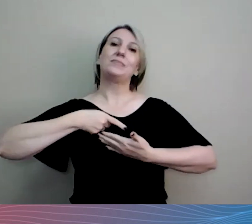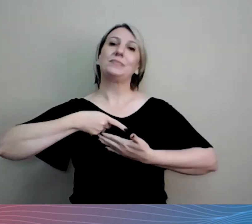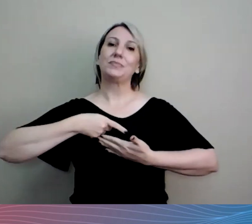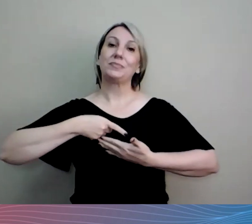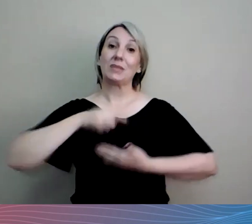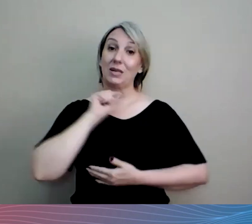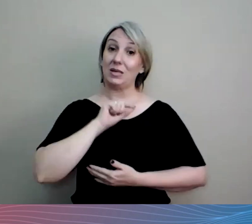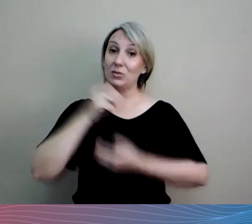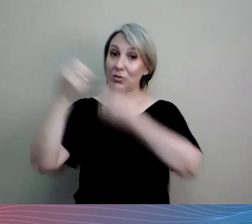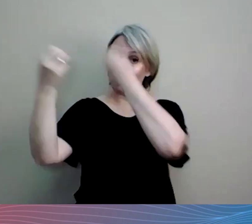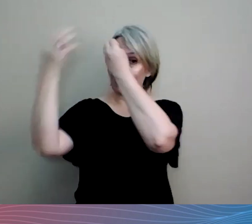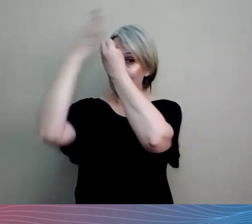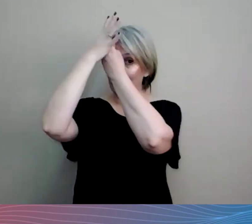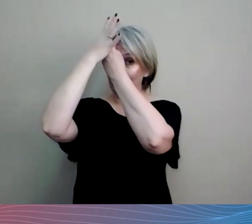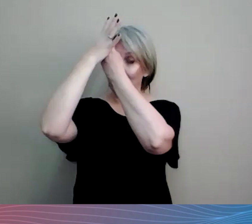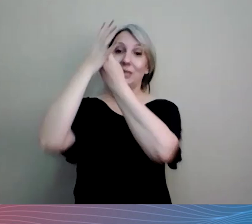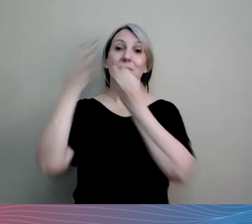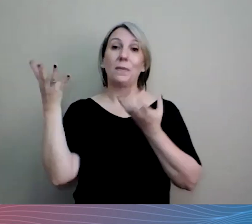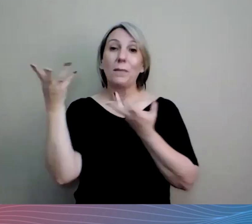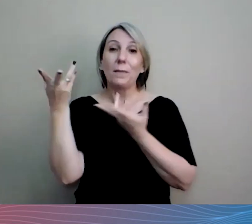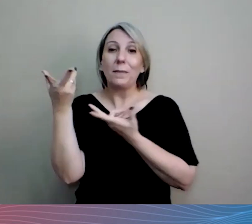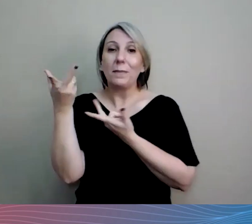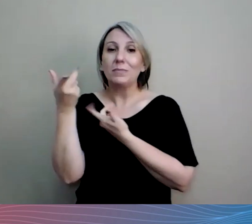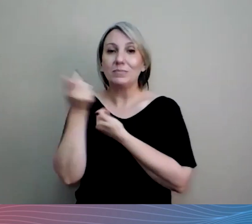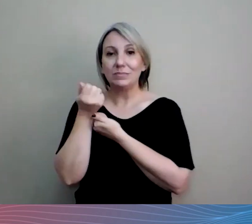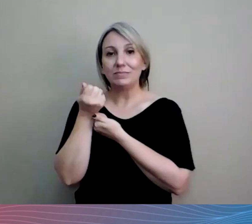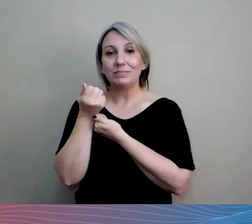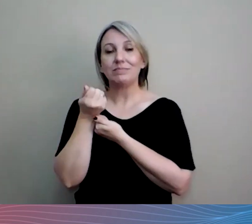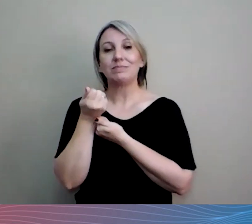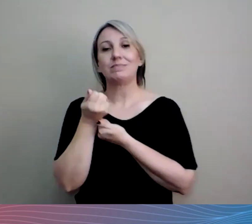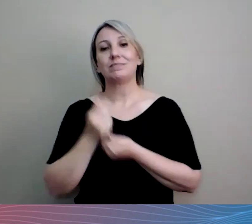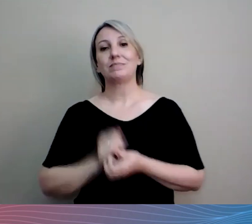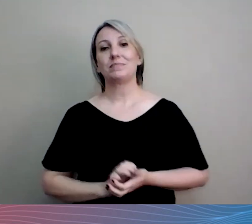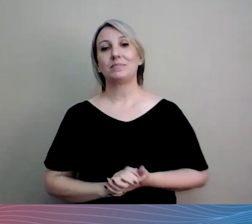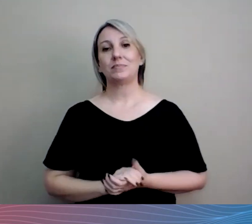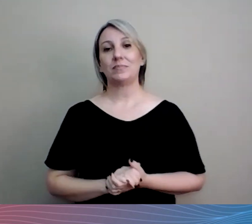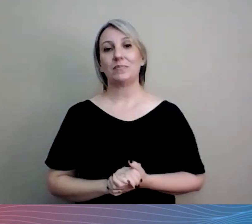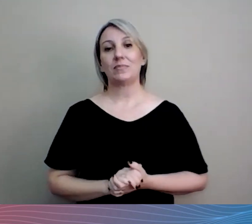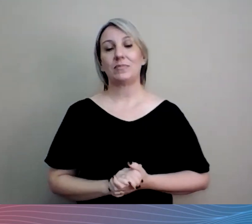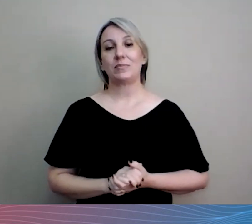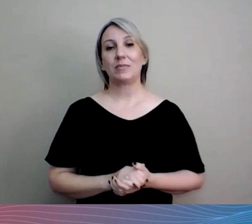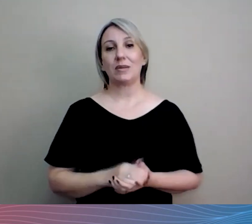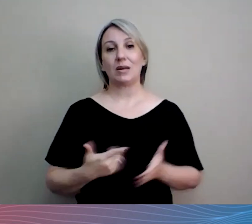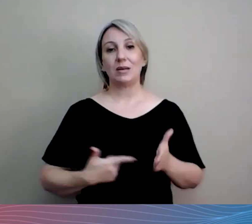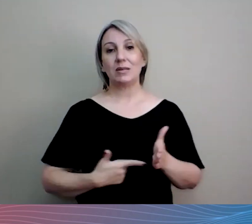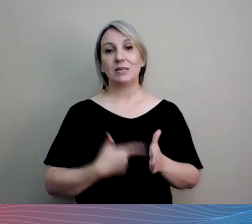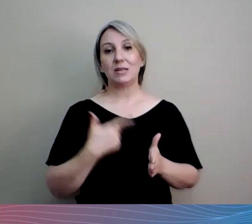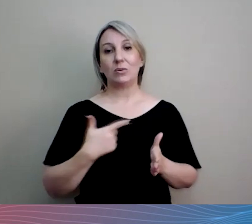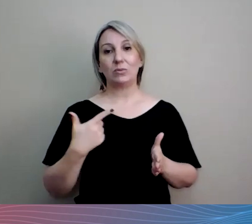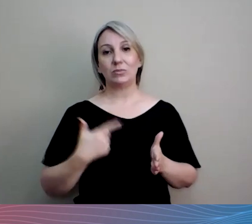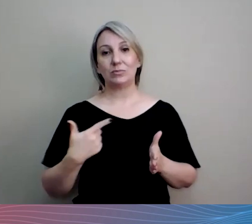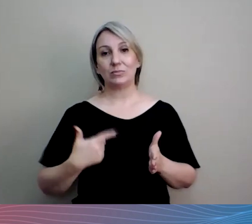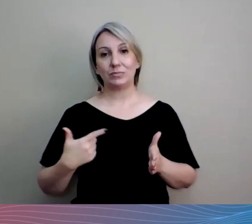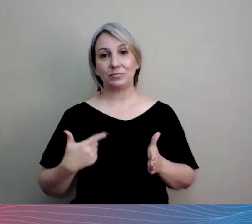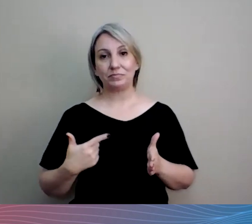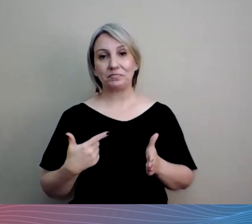tá? Ó Senhor Jesus. Em segundo lugar, irmãos, eu quero... Tem várias